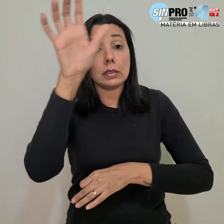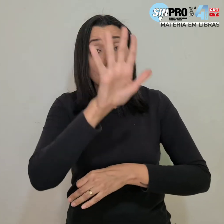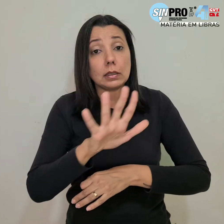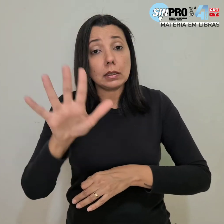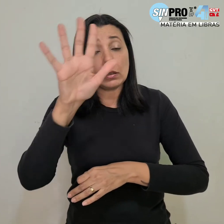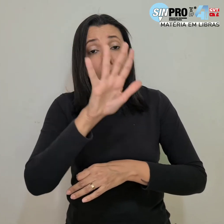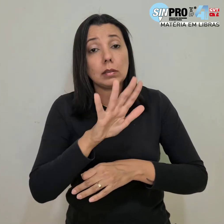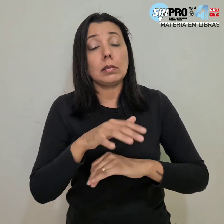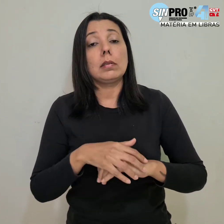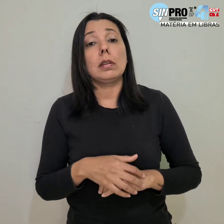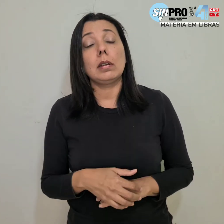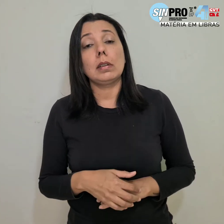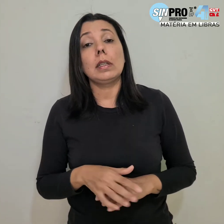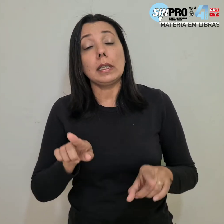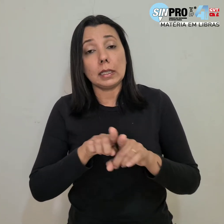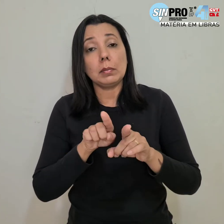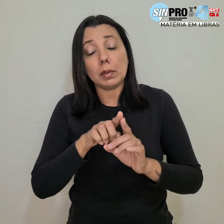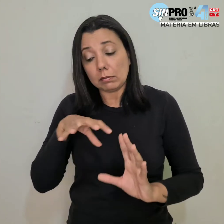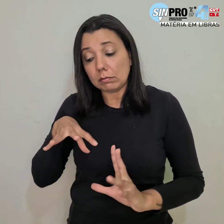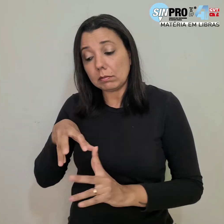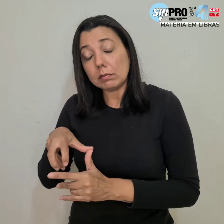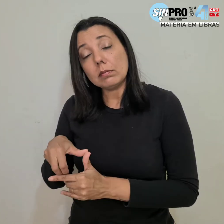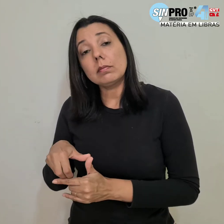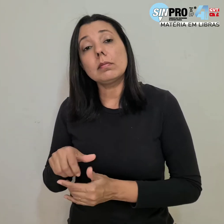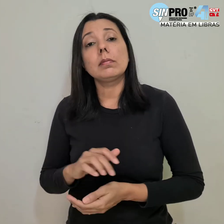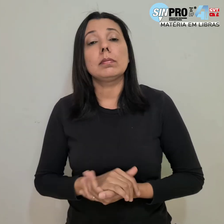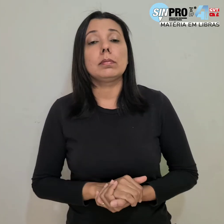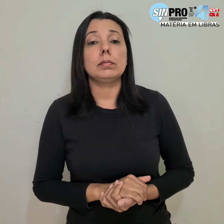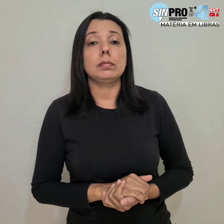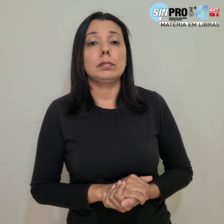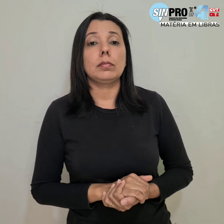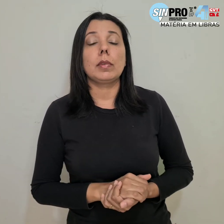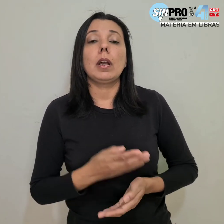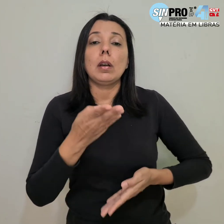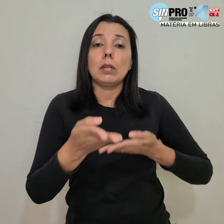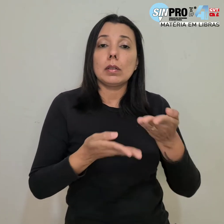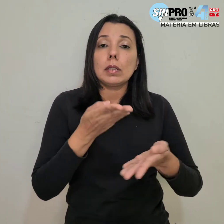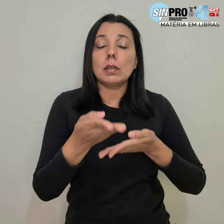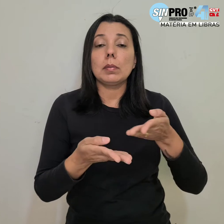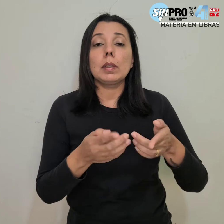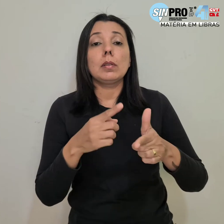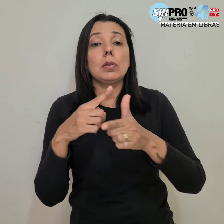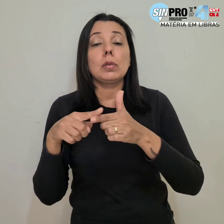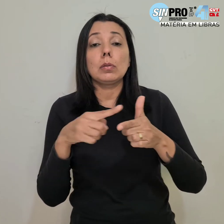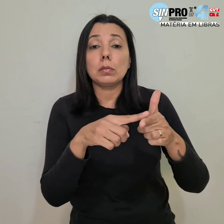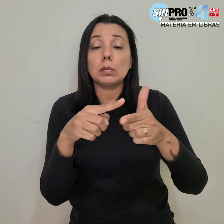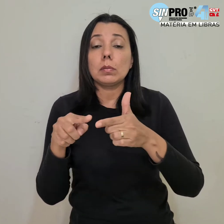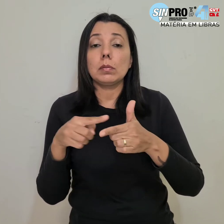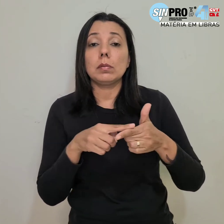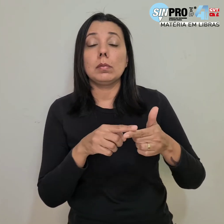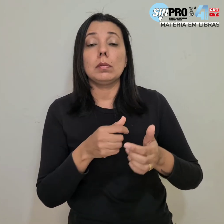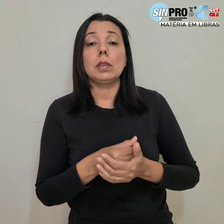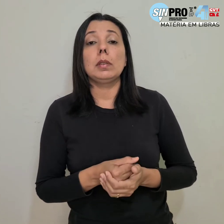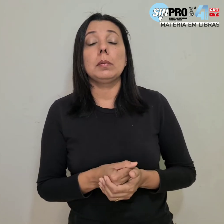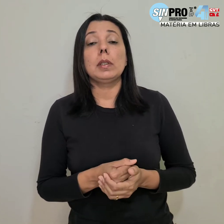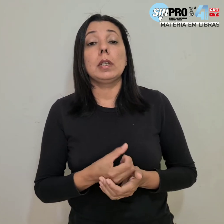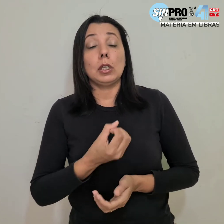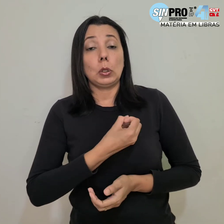nacionais e internacionais ao tratamento da crise e do número